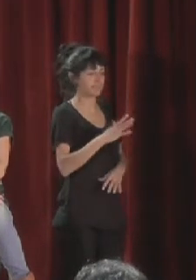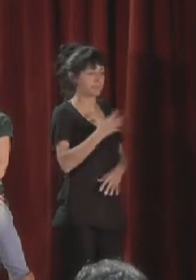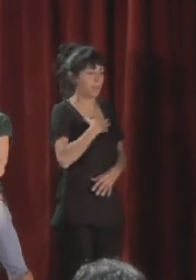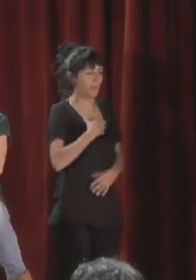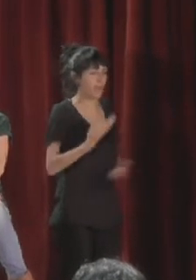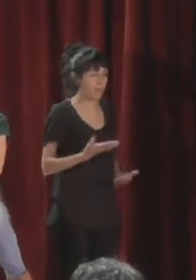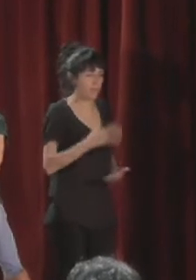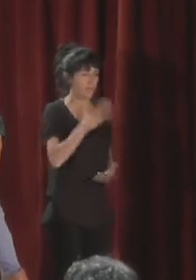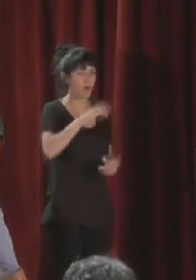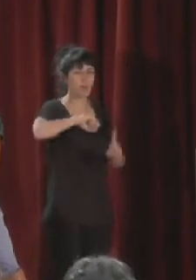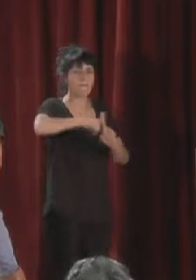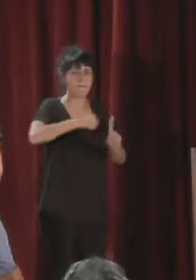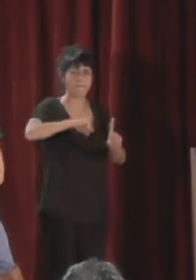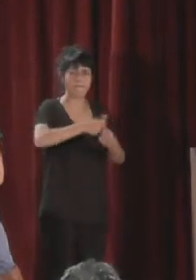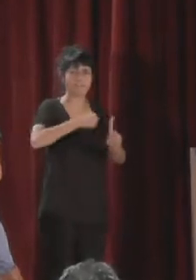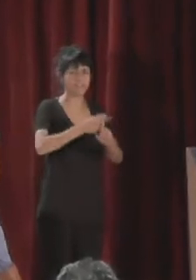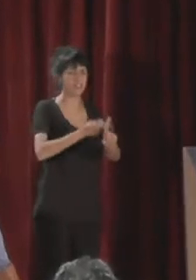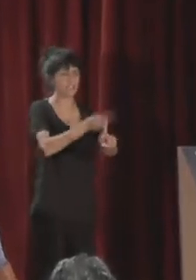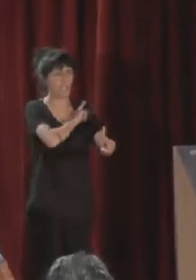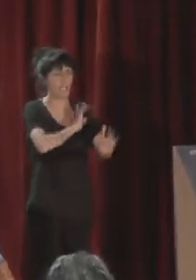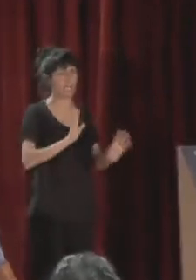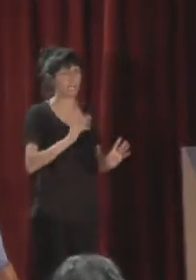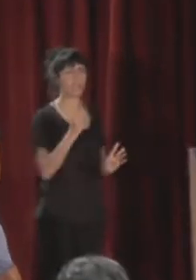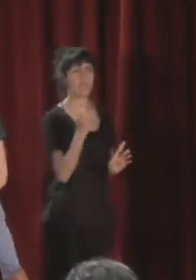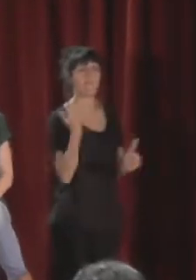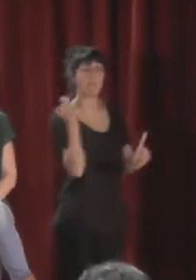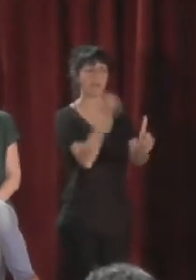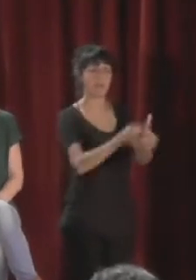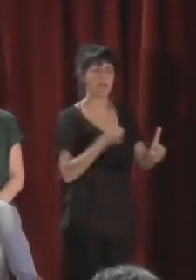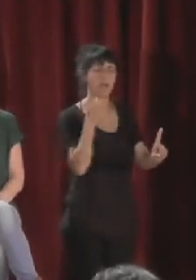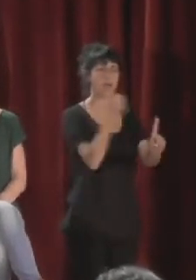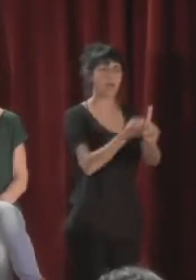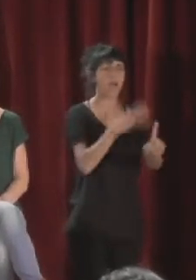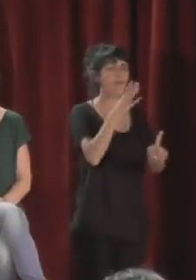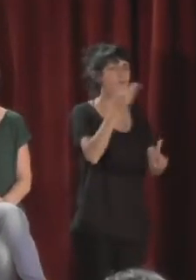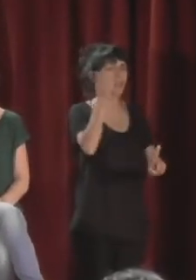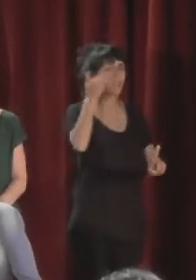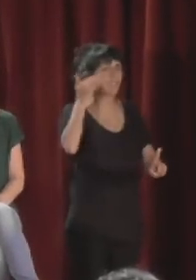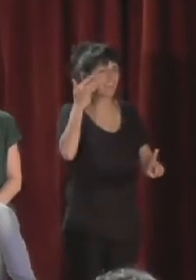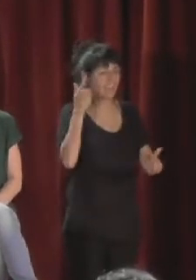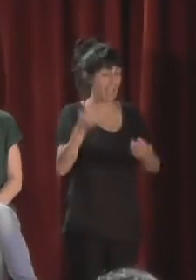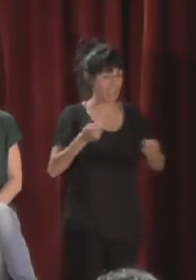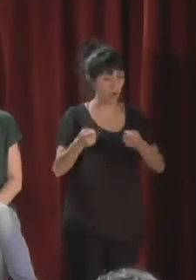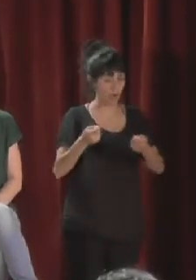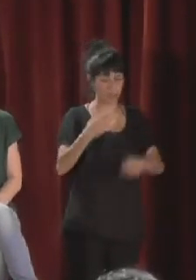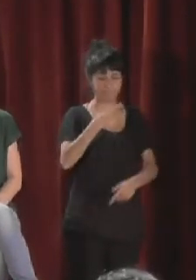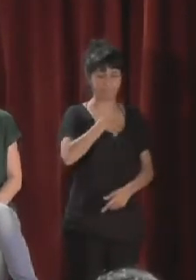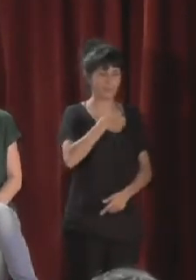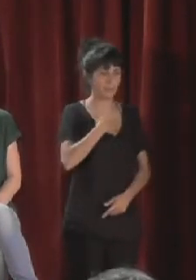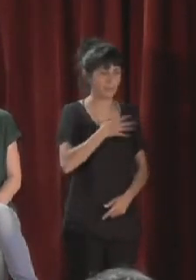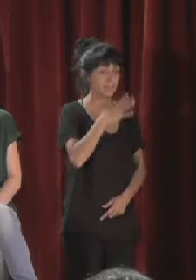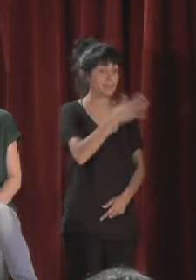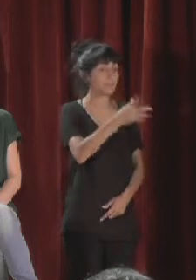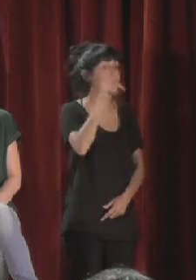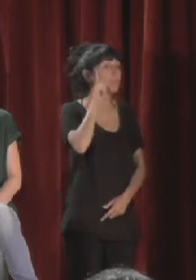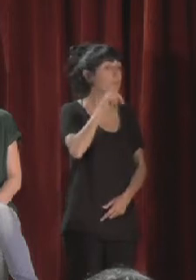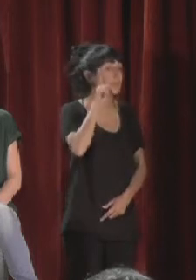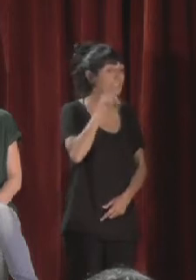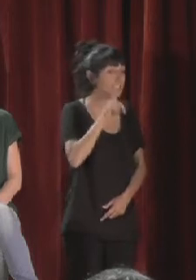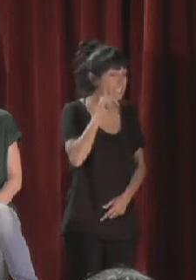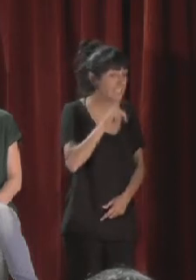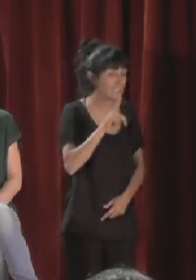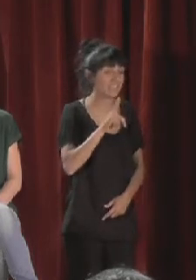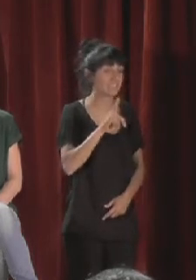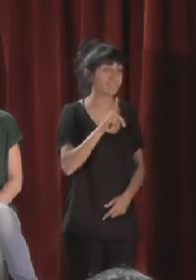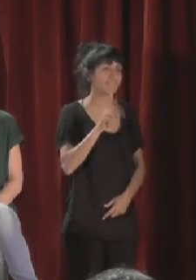contra a opresión, porque é necesario, porque a dignidade non se negocia, porque as mentiras quedan cada vez máis